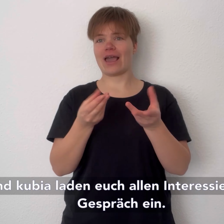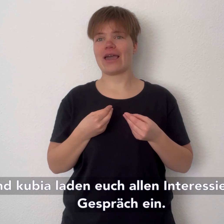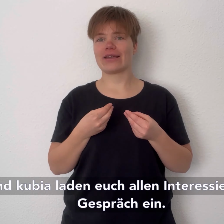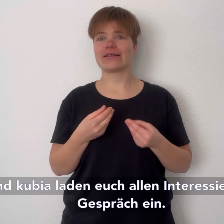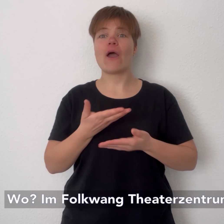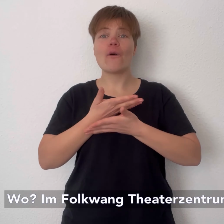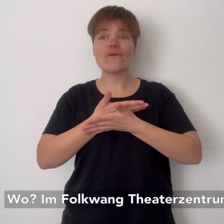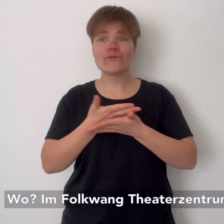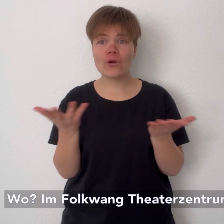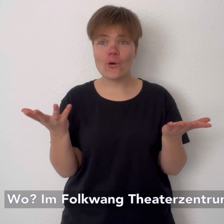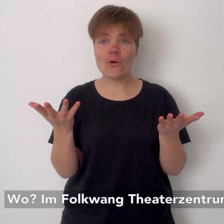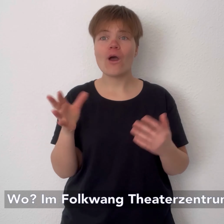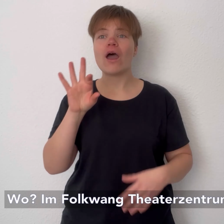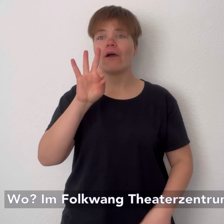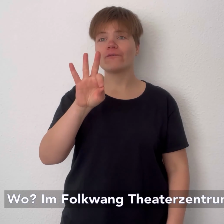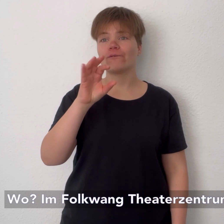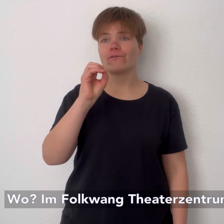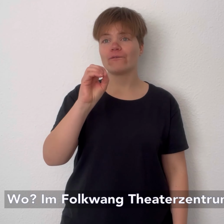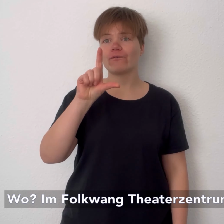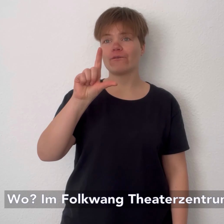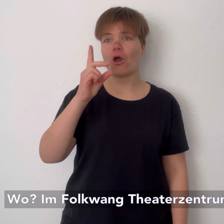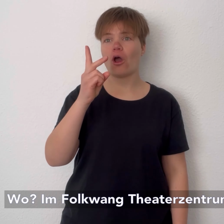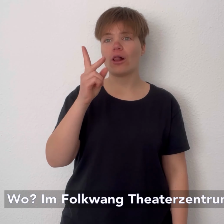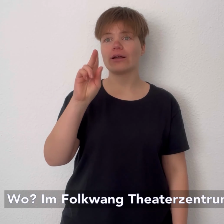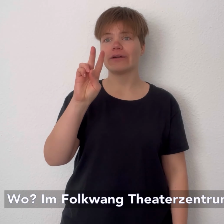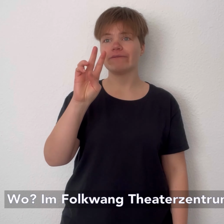Wo? Im Volkwang Theaterzentrum.